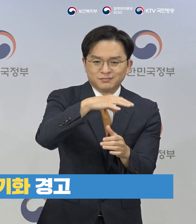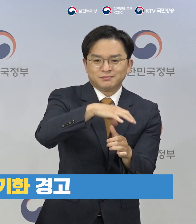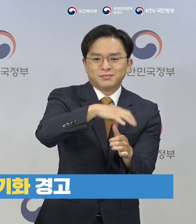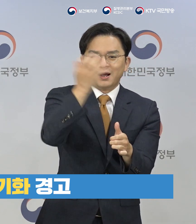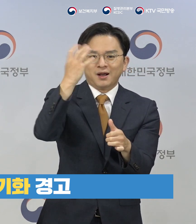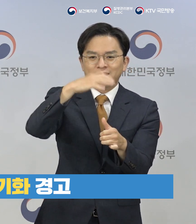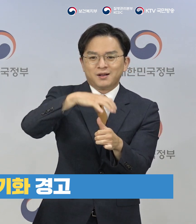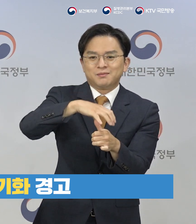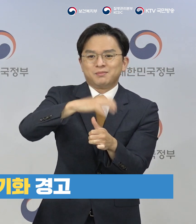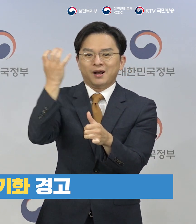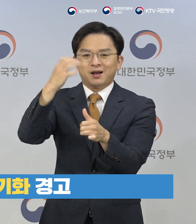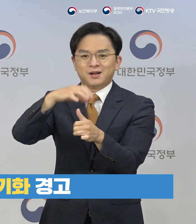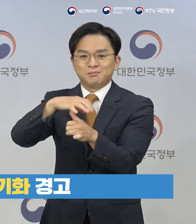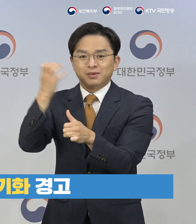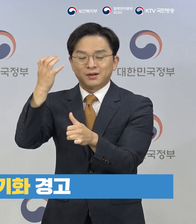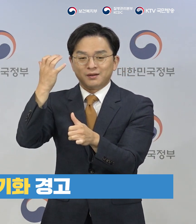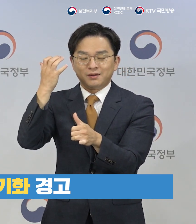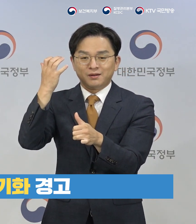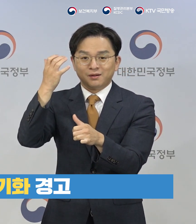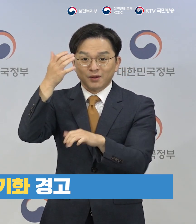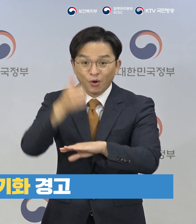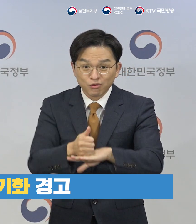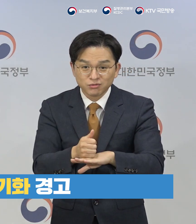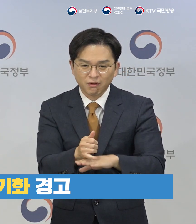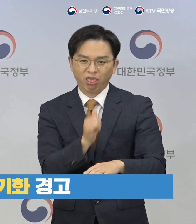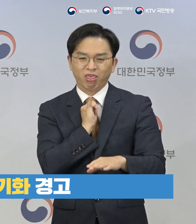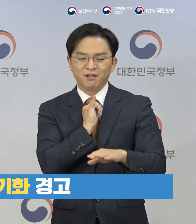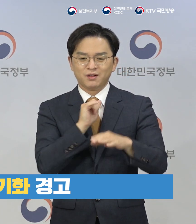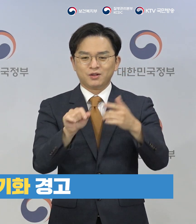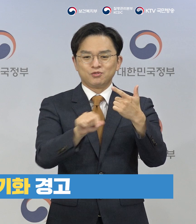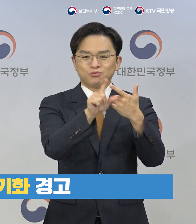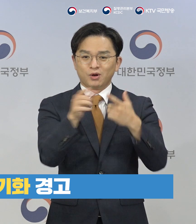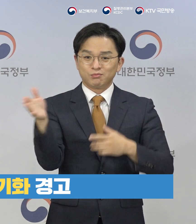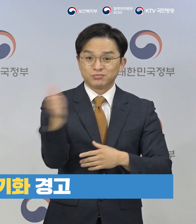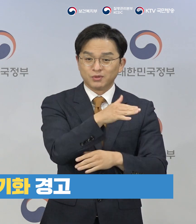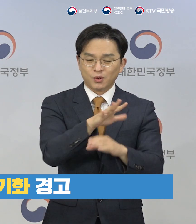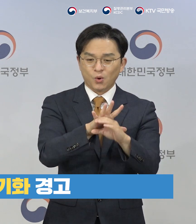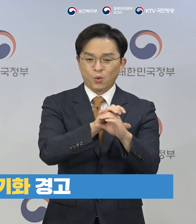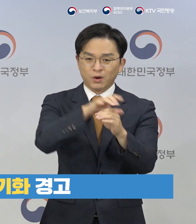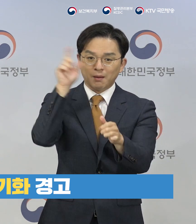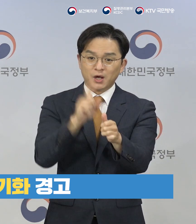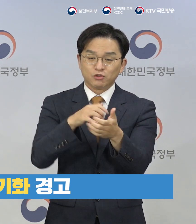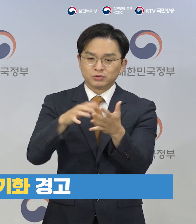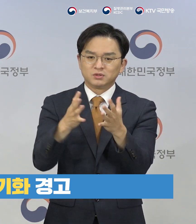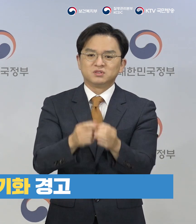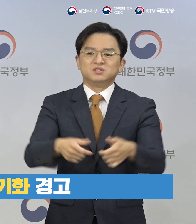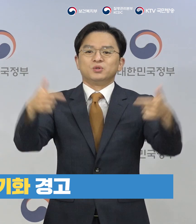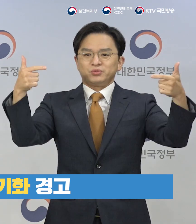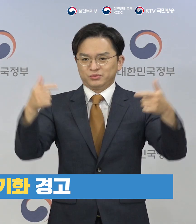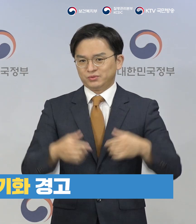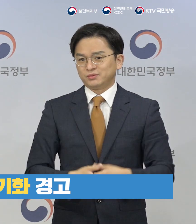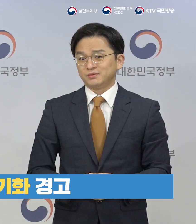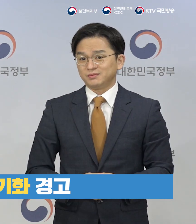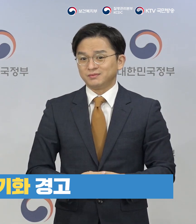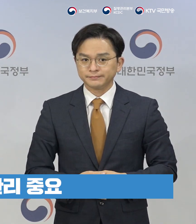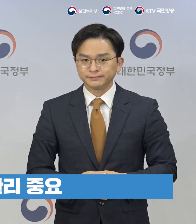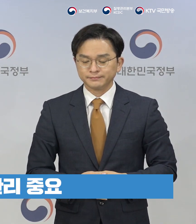영업시설의 운영을 재개하고 있으며 이후부터 유행이 다시 커지고 확진자가 급증하고